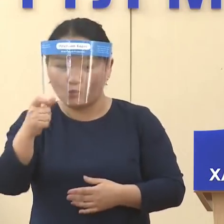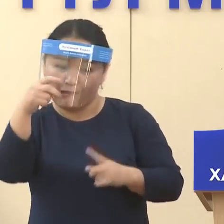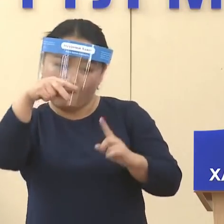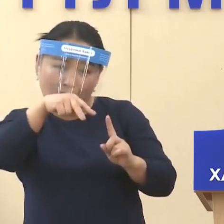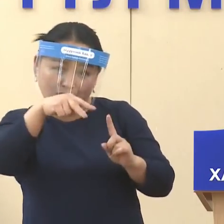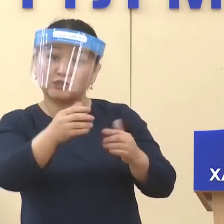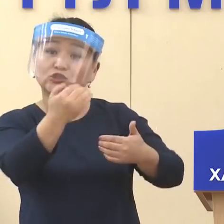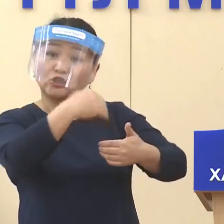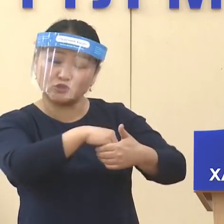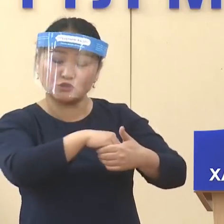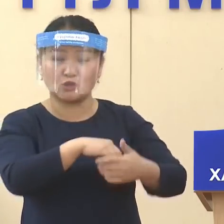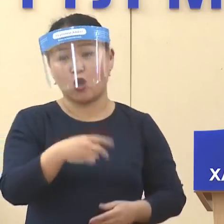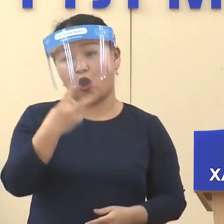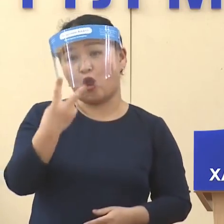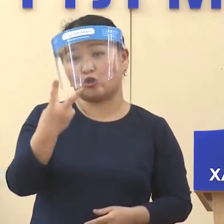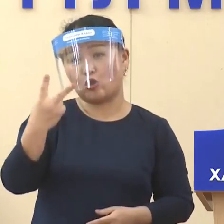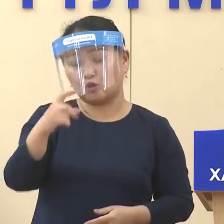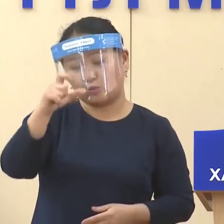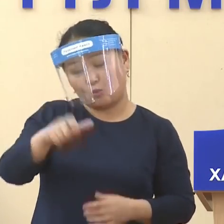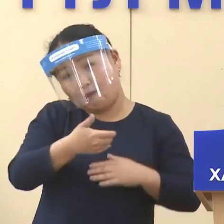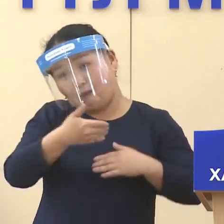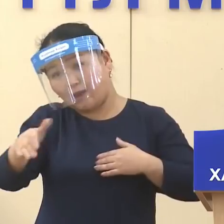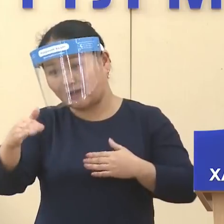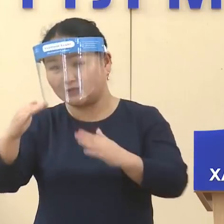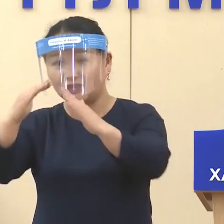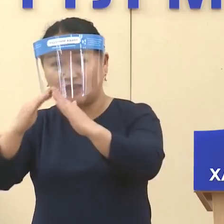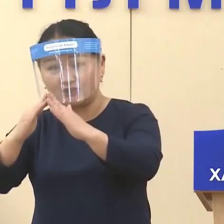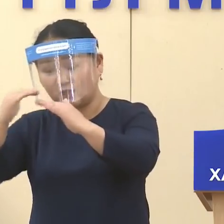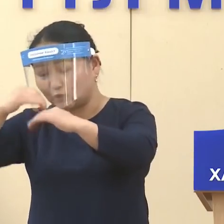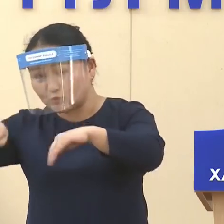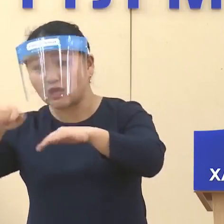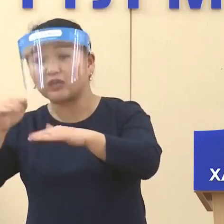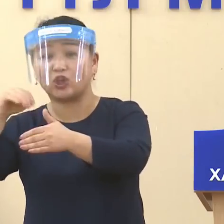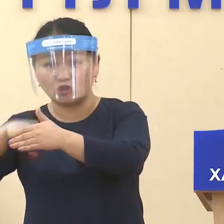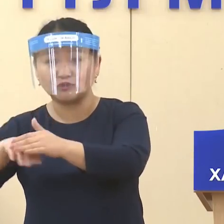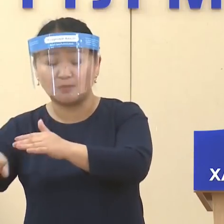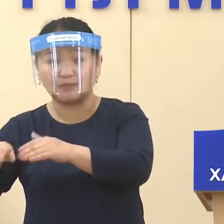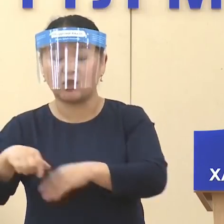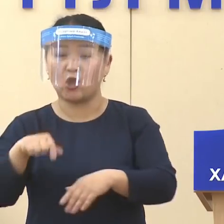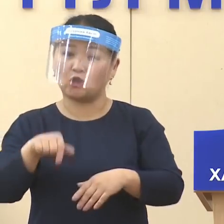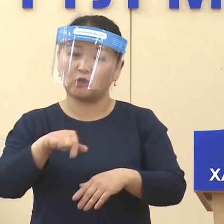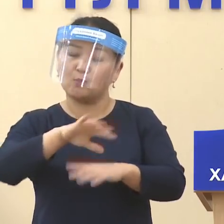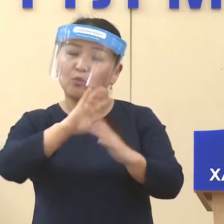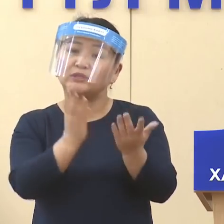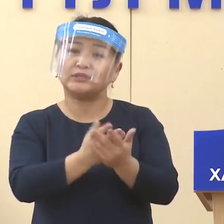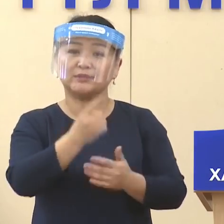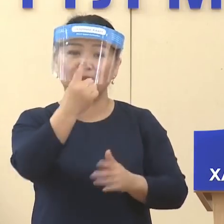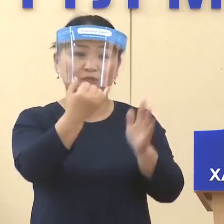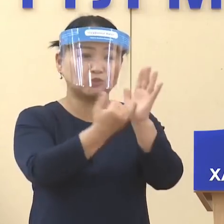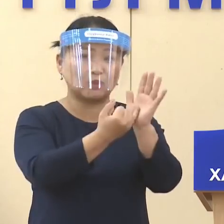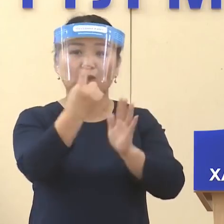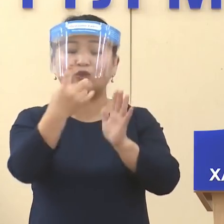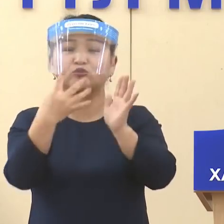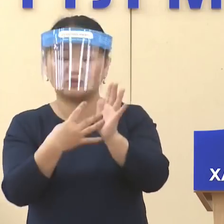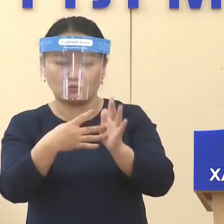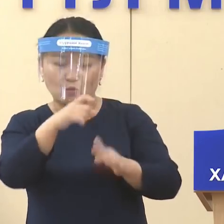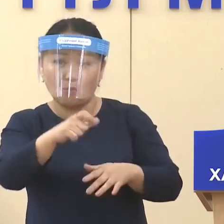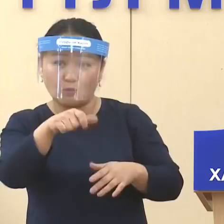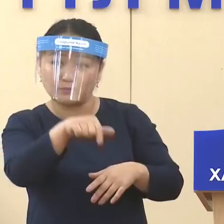хүн гэрийн тусгаарлалтанд бол шилжлээ. Одоо ажиглалтанд 1619 хүн байна. За 22